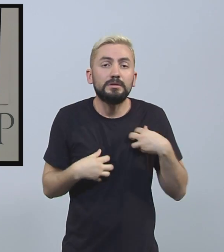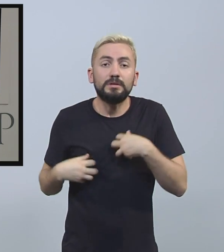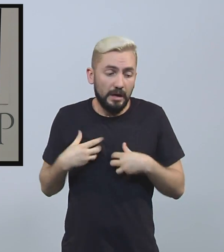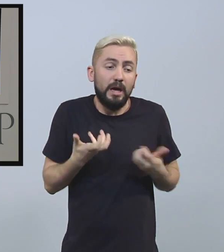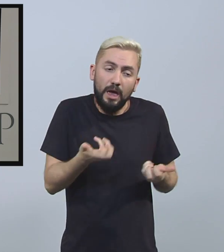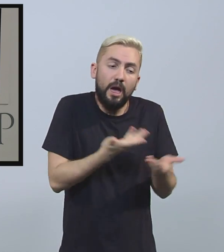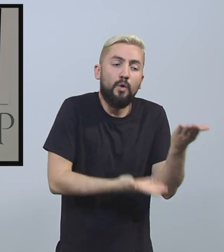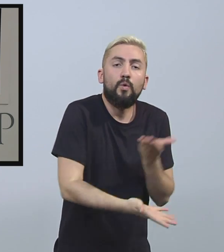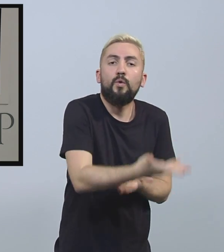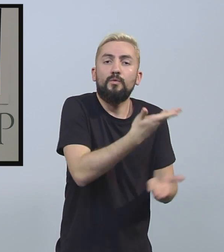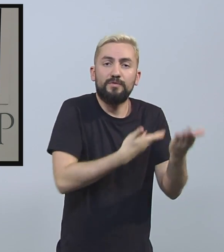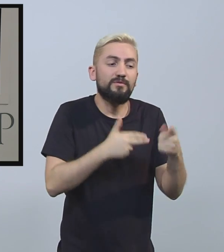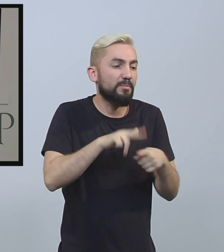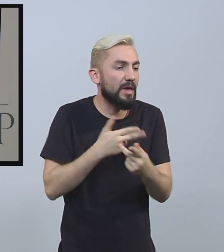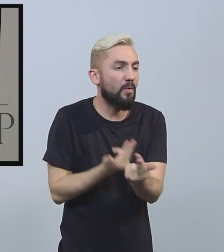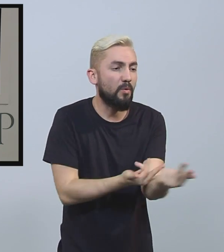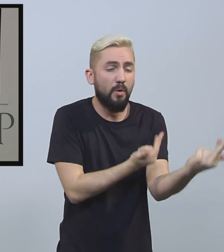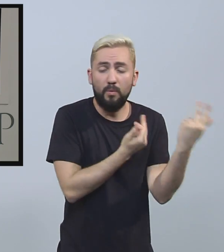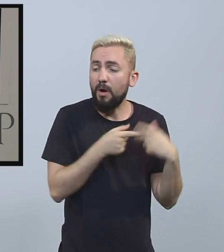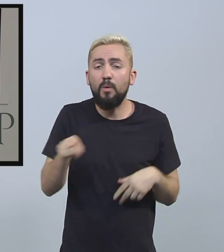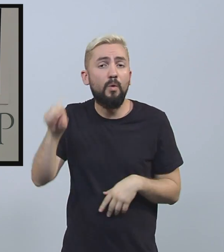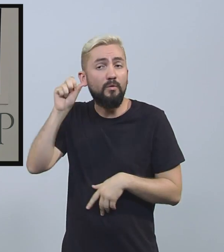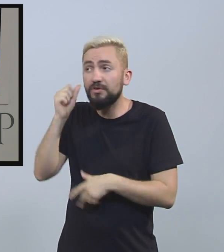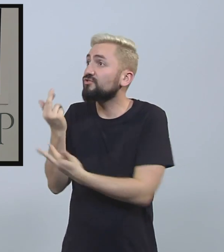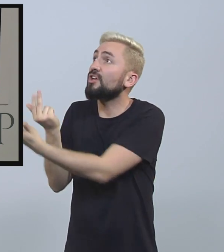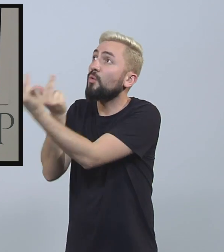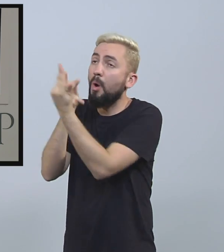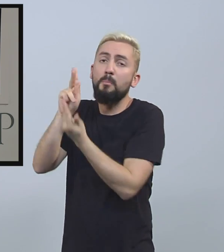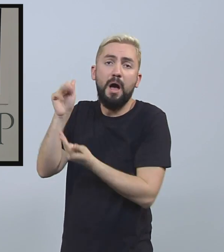língua que os seus familiares, que os seus pais.